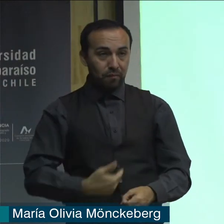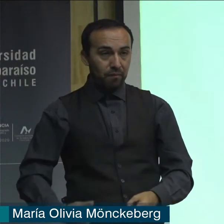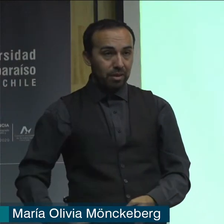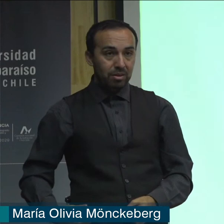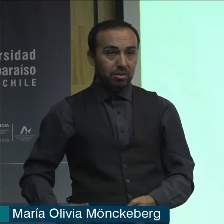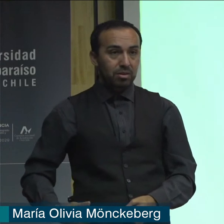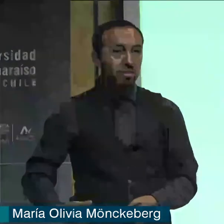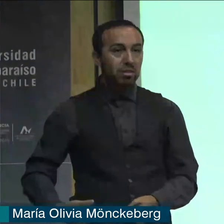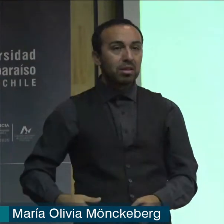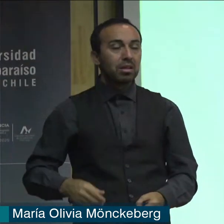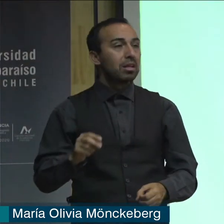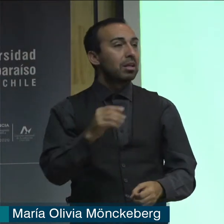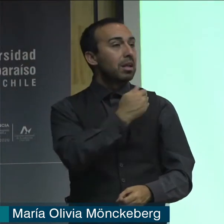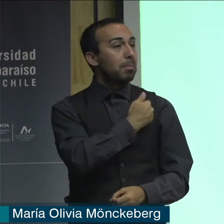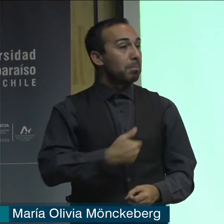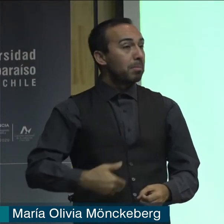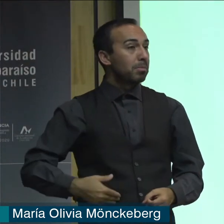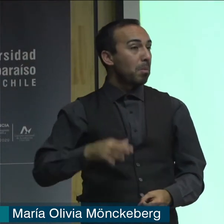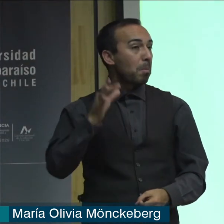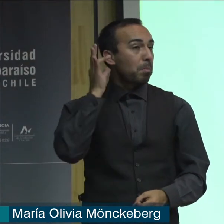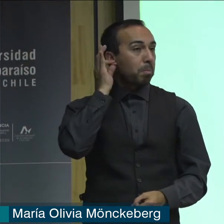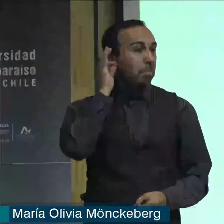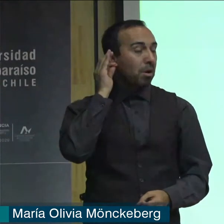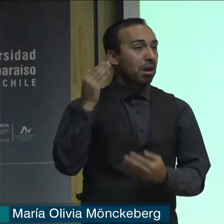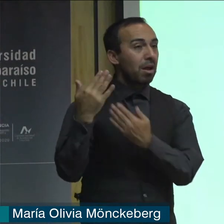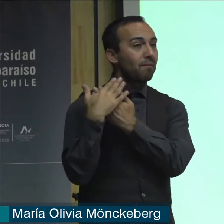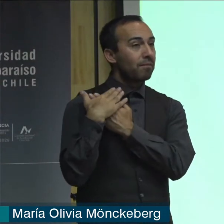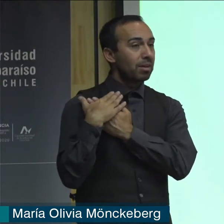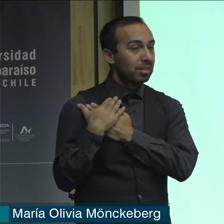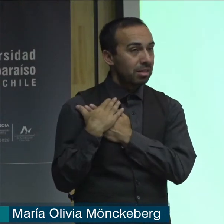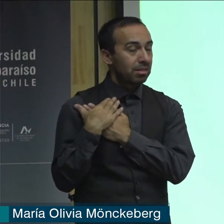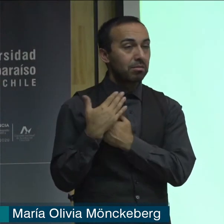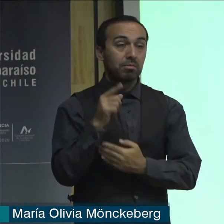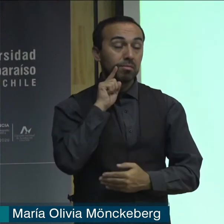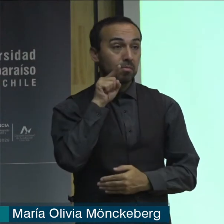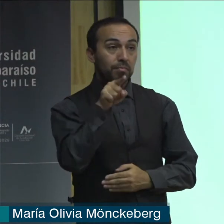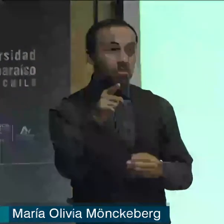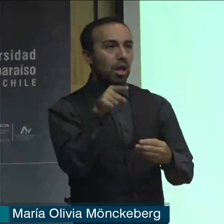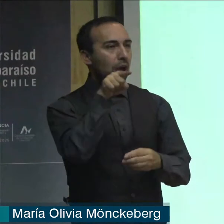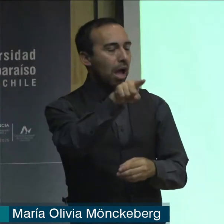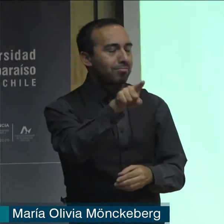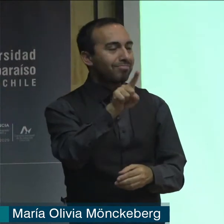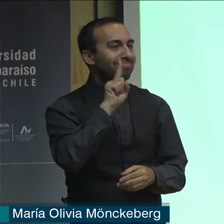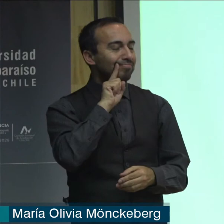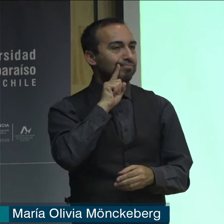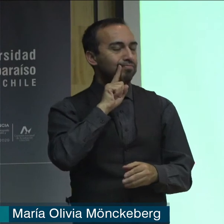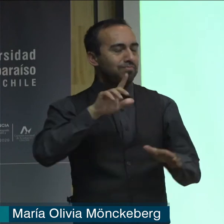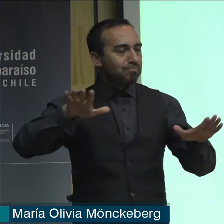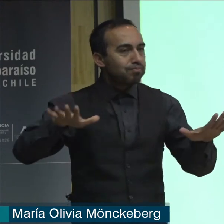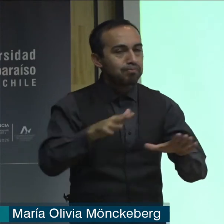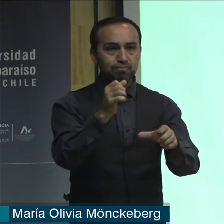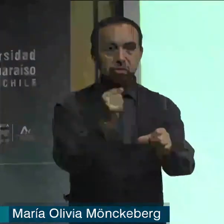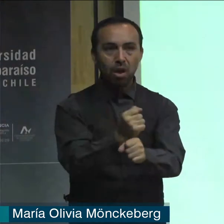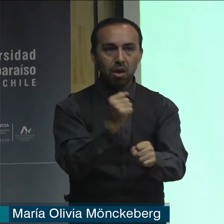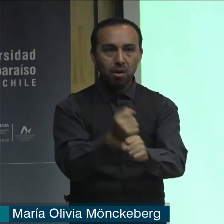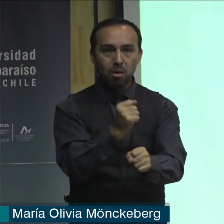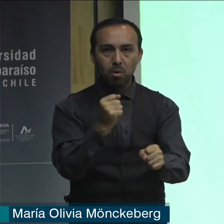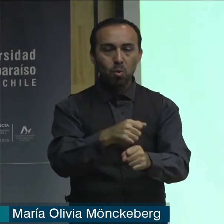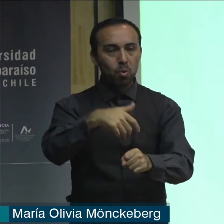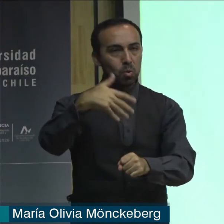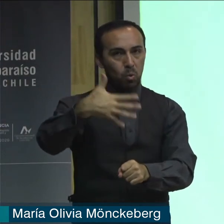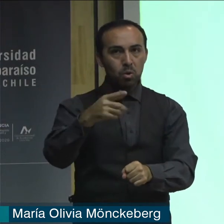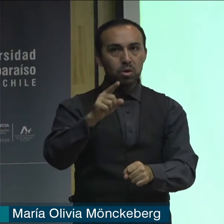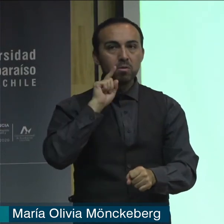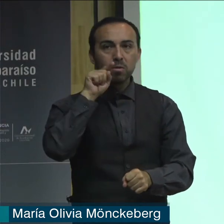bachelet hay un esfuerzo significativo por dar respuesta